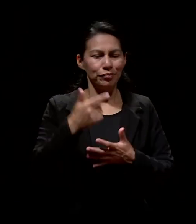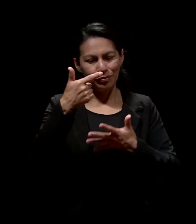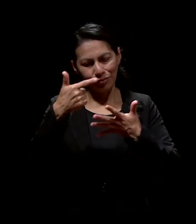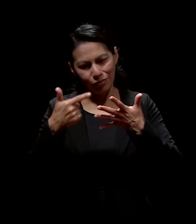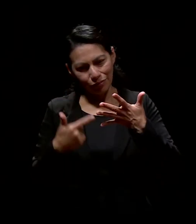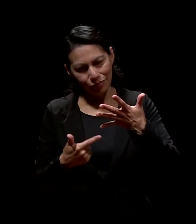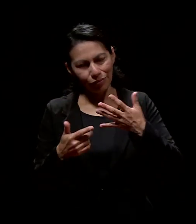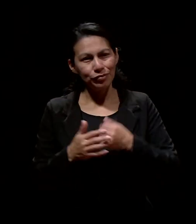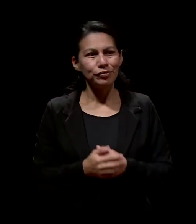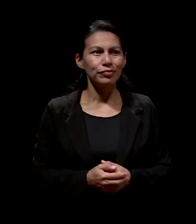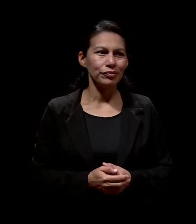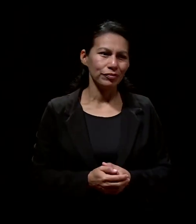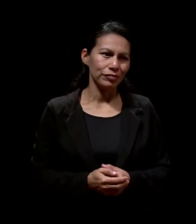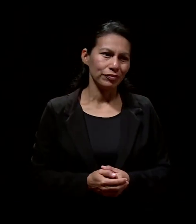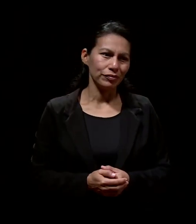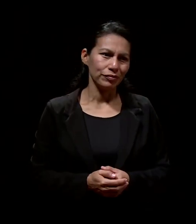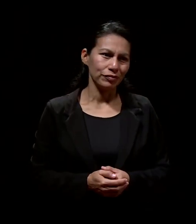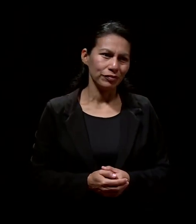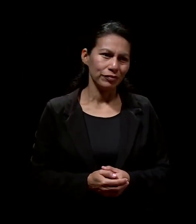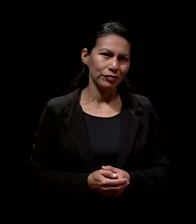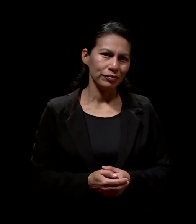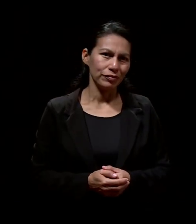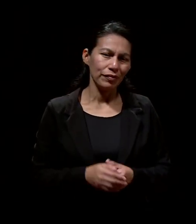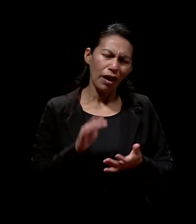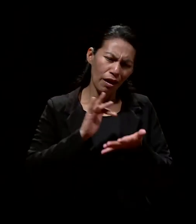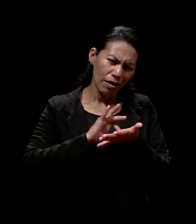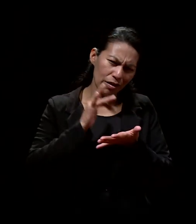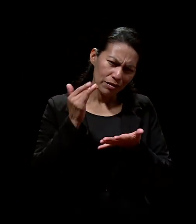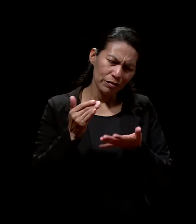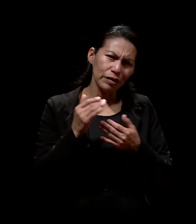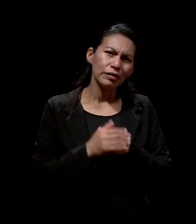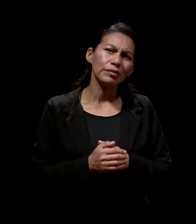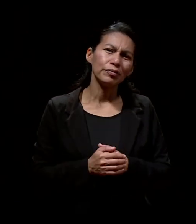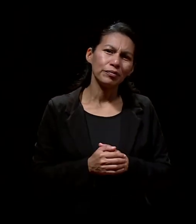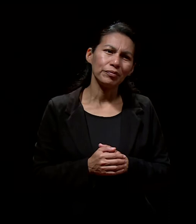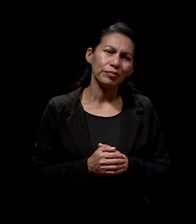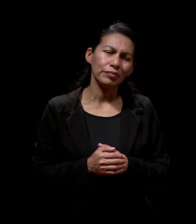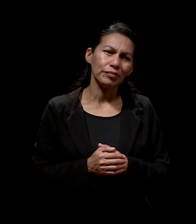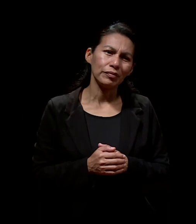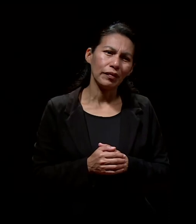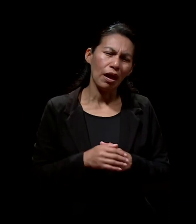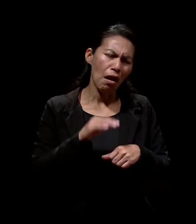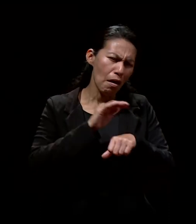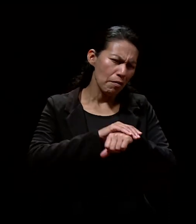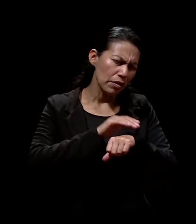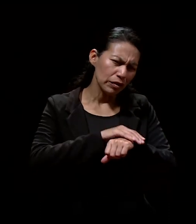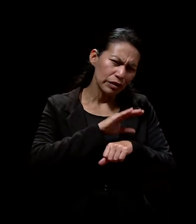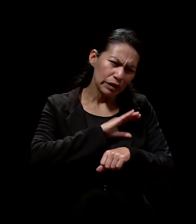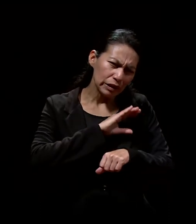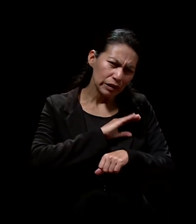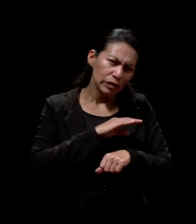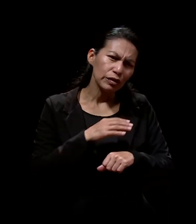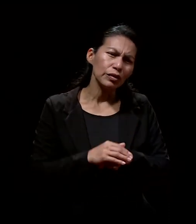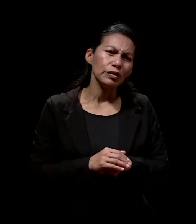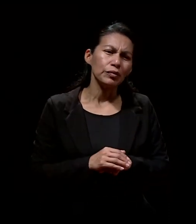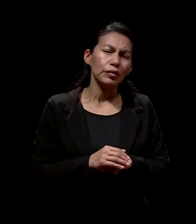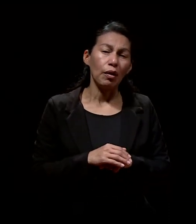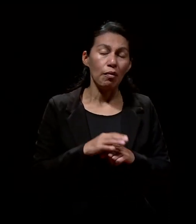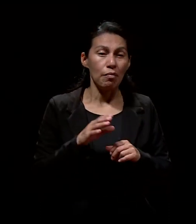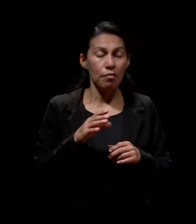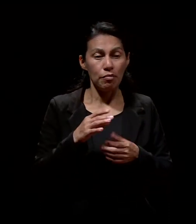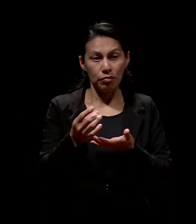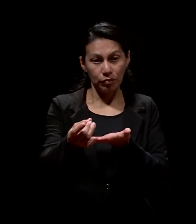bondad de orar por estos pedidos de oración que tenemos, por estos agradecimientos que nuestros queridos